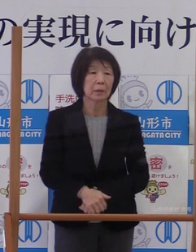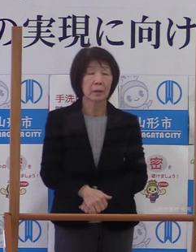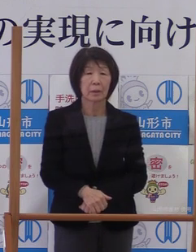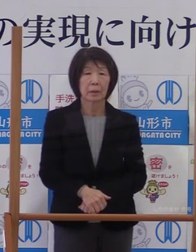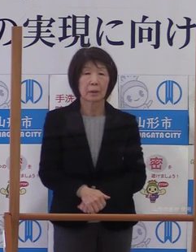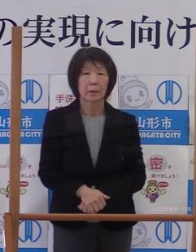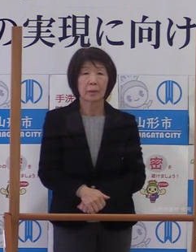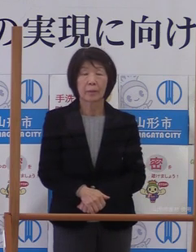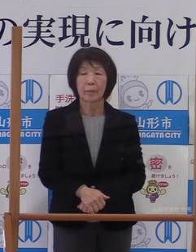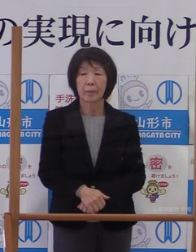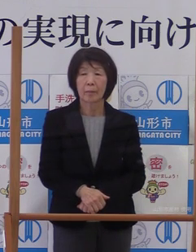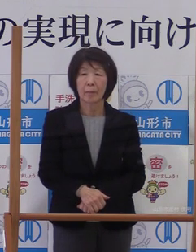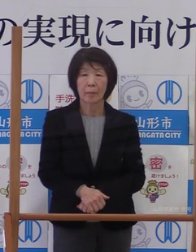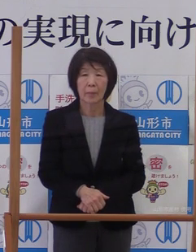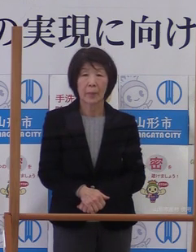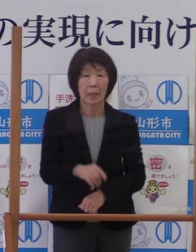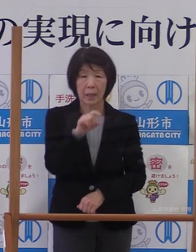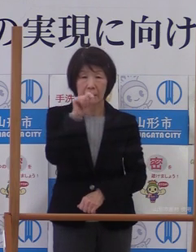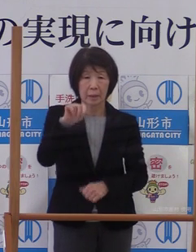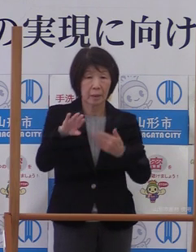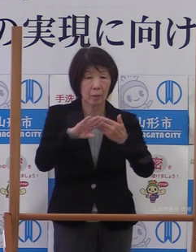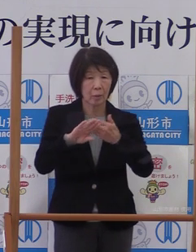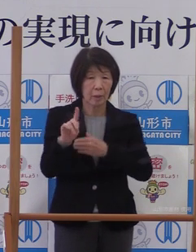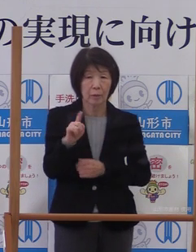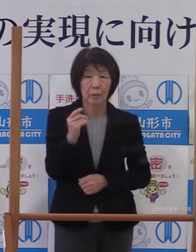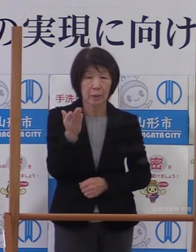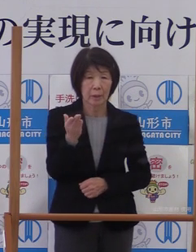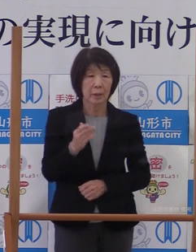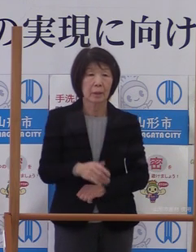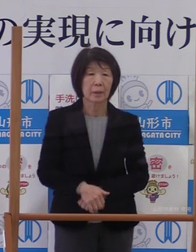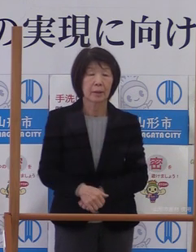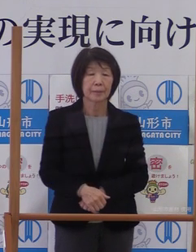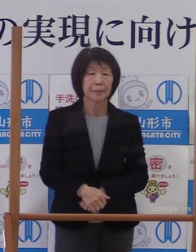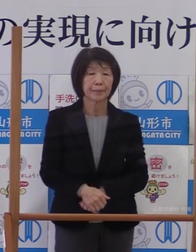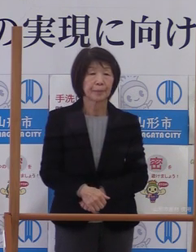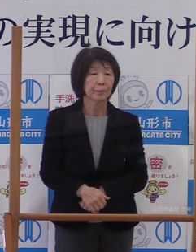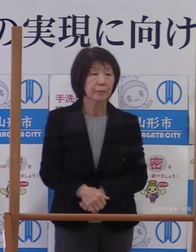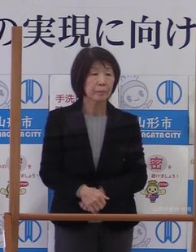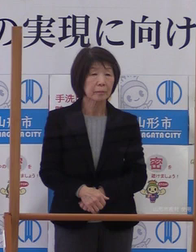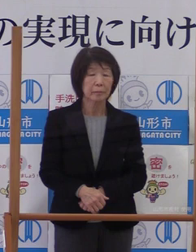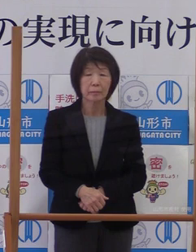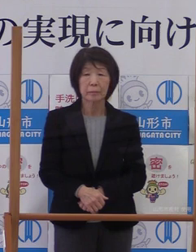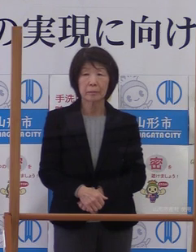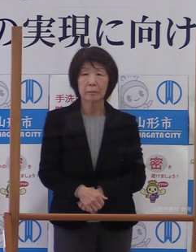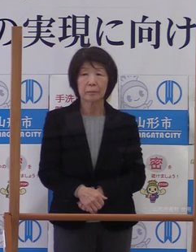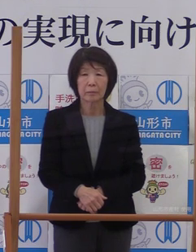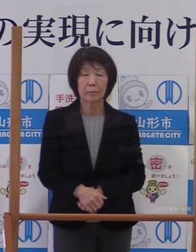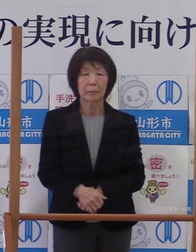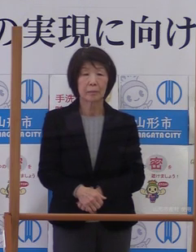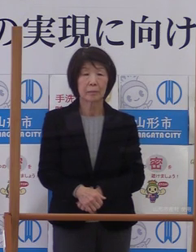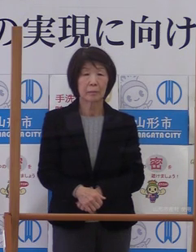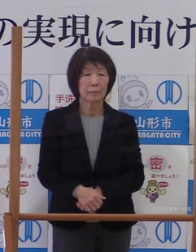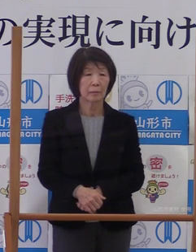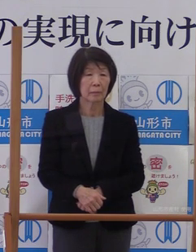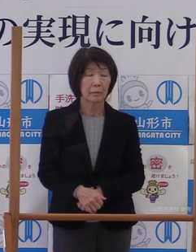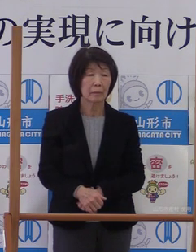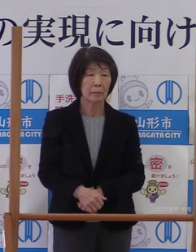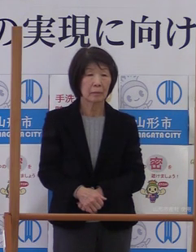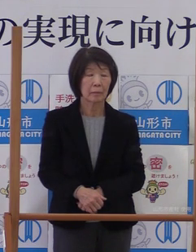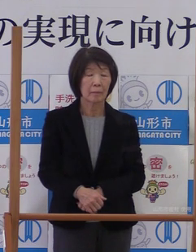その他ございますでしょうか？朝日新聞さんどうぞ。